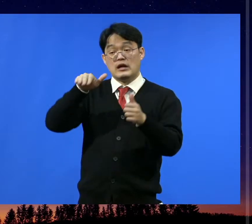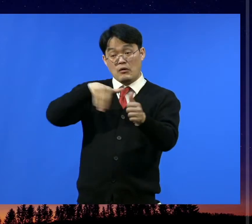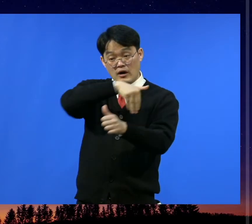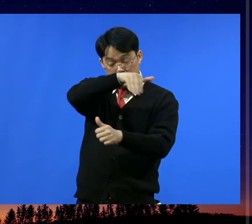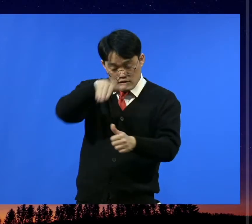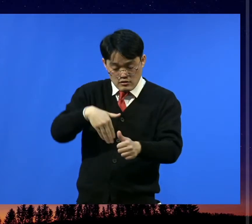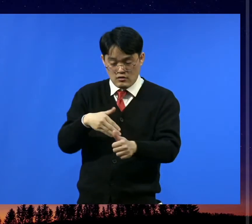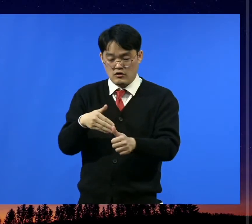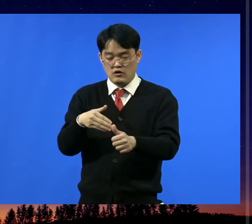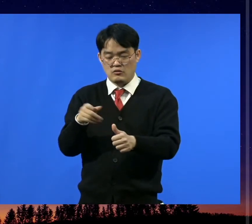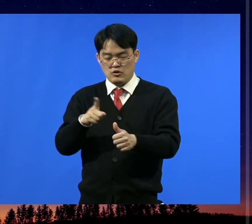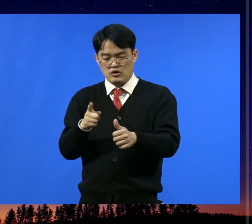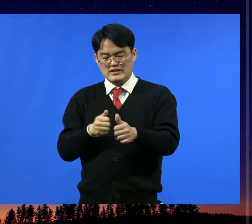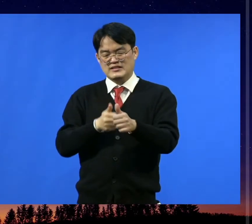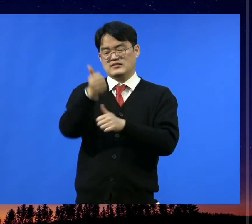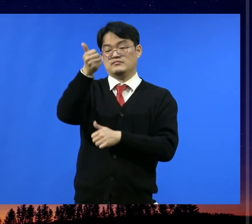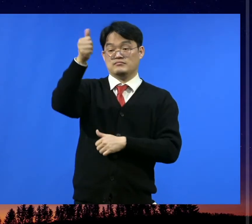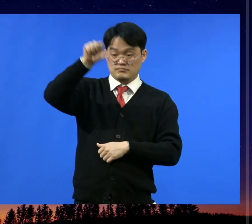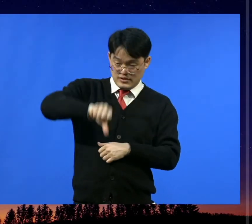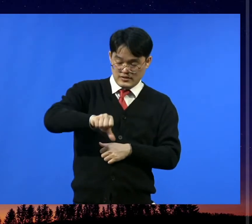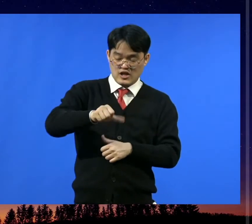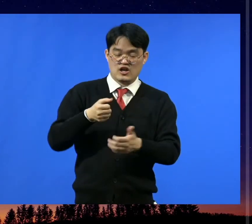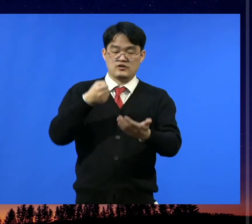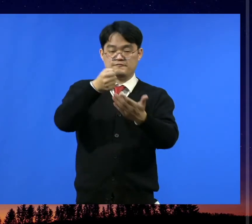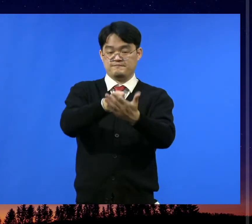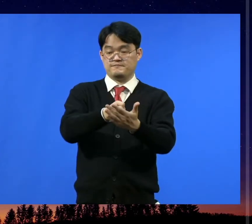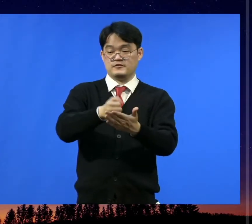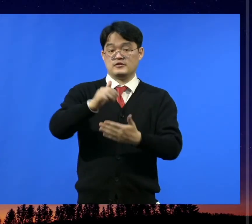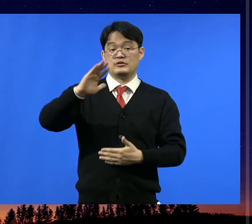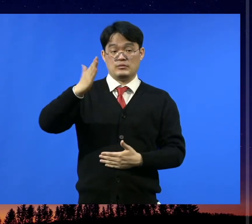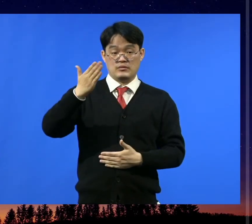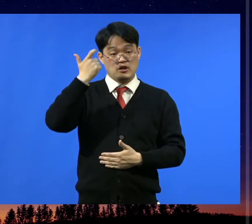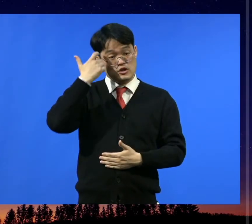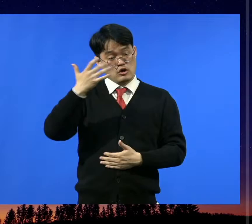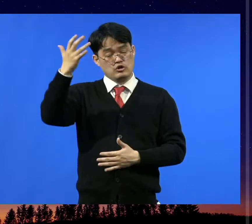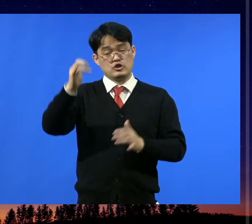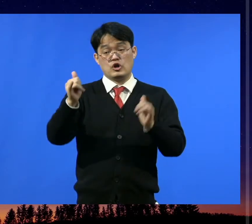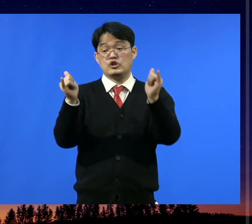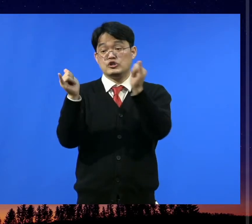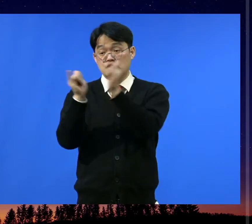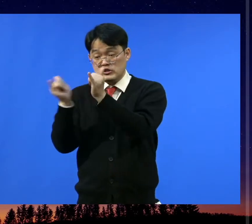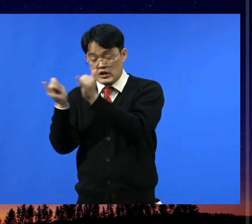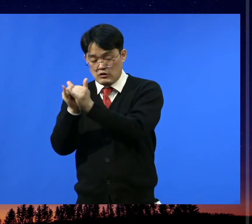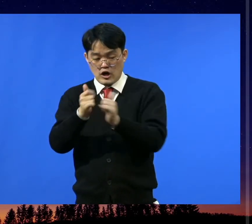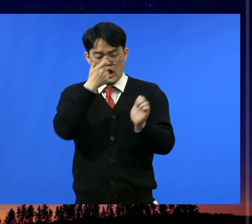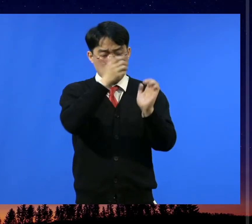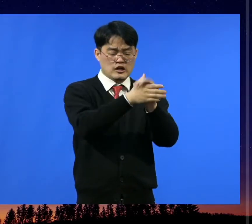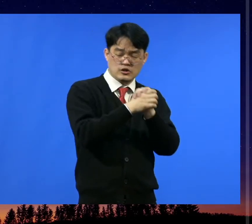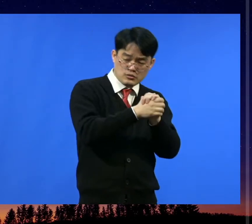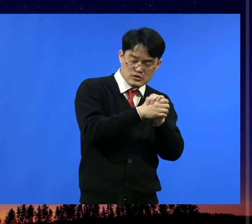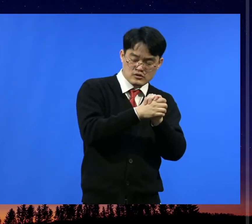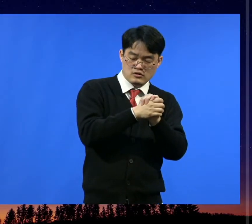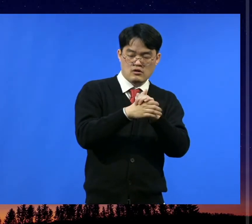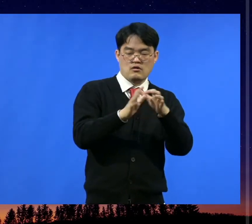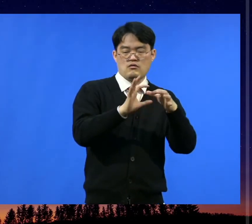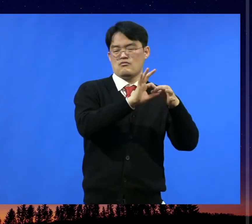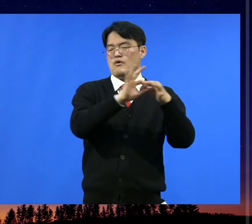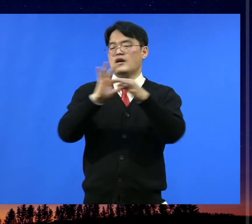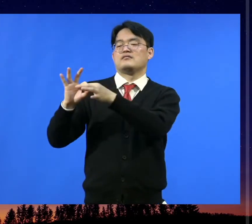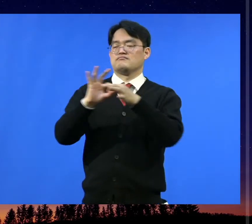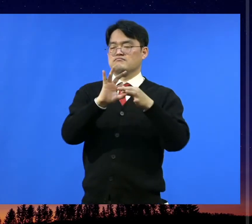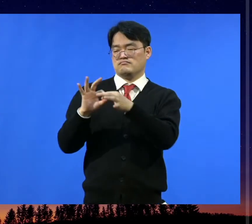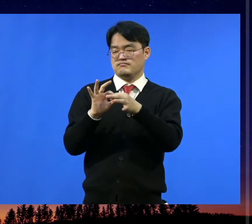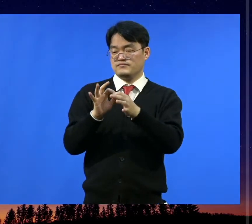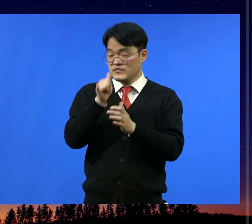보여주는 것입니다. 특별히 우리가 영적 전쟁과 기도는 뗄 수 없는 관계입니다. 영적 전쟁이라고 하는 것은